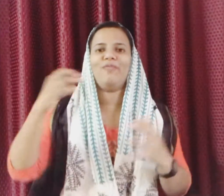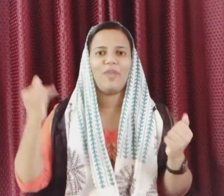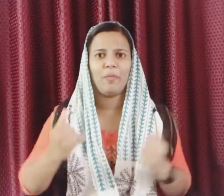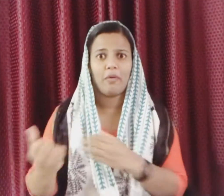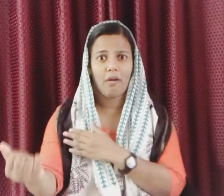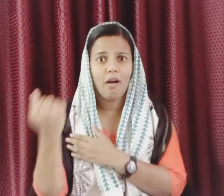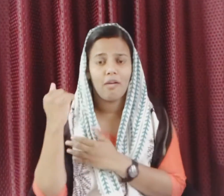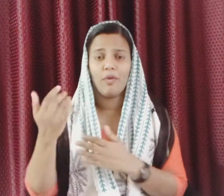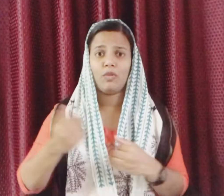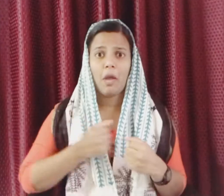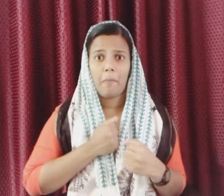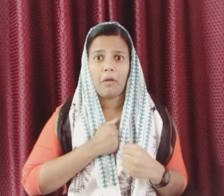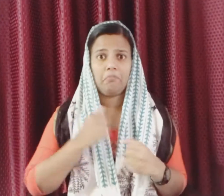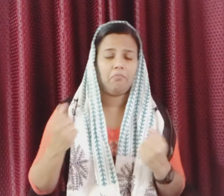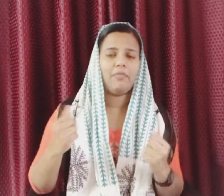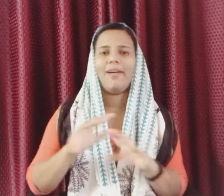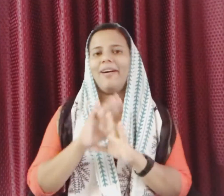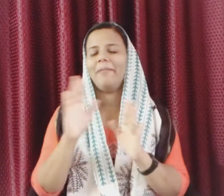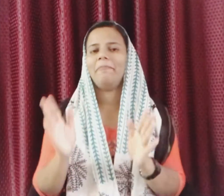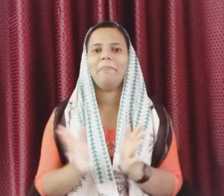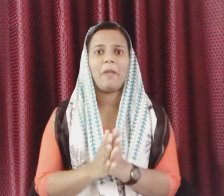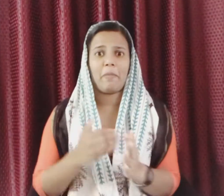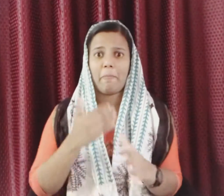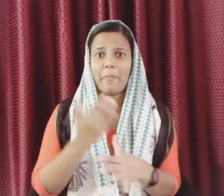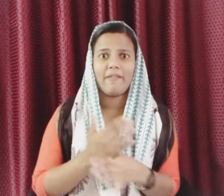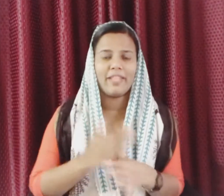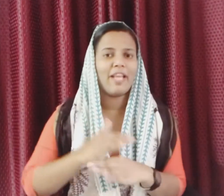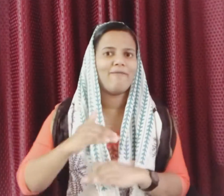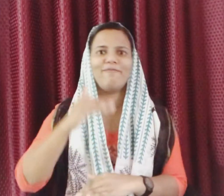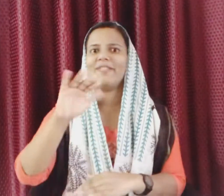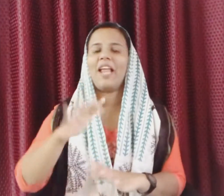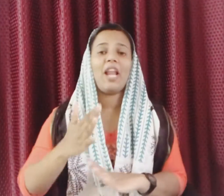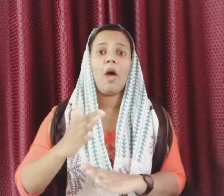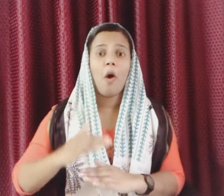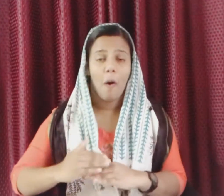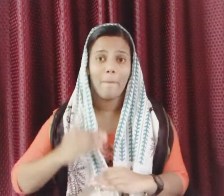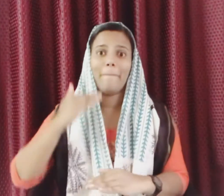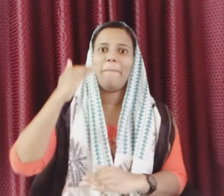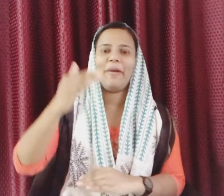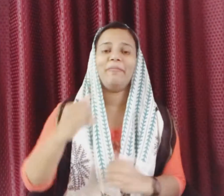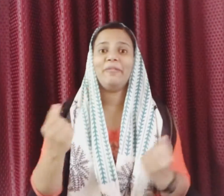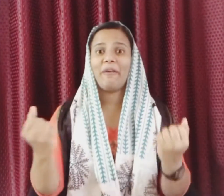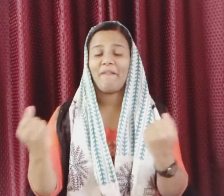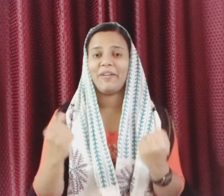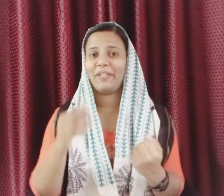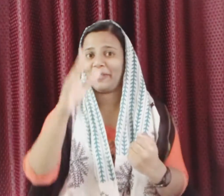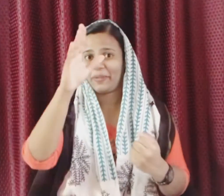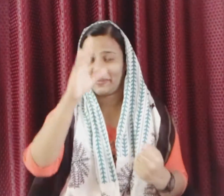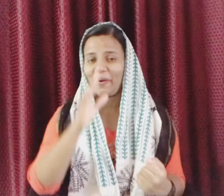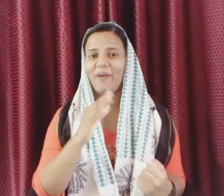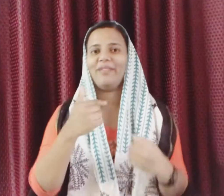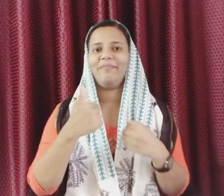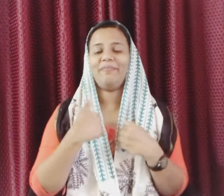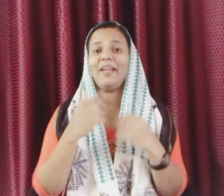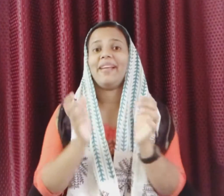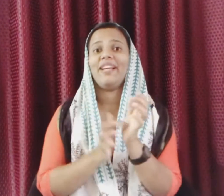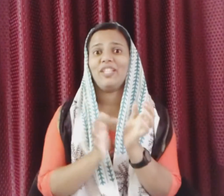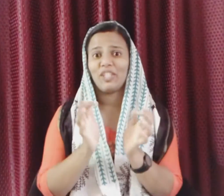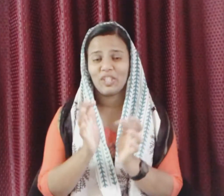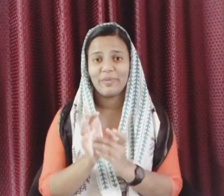തരും. നിങ്ങളുടെ കഴിവിനാലോ, നിങ്ങളുടെ ഇൻഫ്ലുവൻസിനാലോ, നിങ്ങളുടെ പ്രവൃത്തിയാലോ ഉള്ള വളർച്ചയായിരിക്കത്തില്ല. സർവശക്തനായ ദൈവം ആ കർത്താവിൻ്റെ